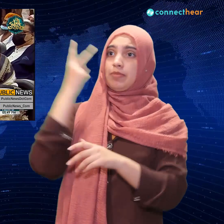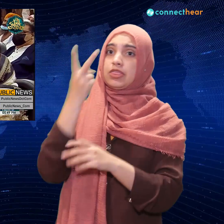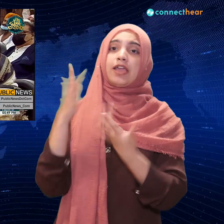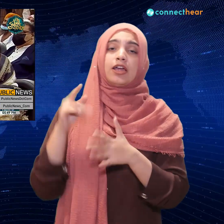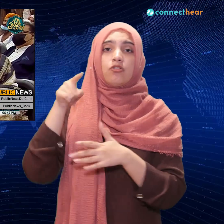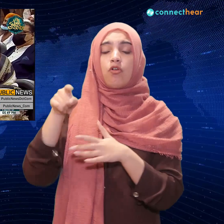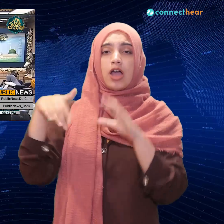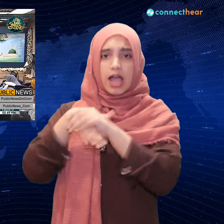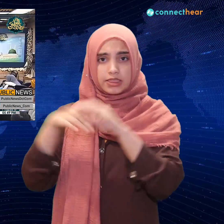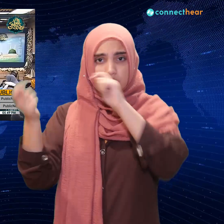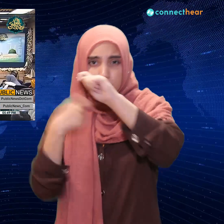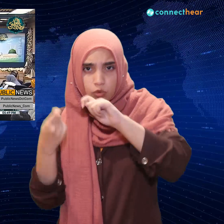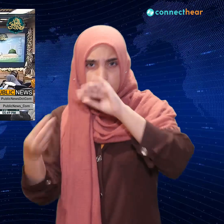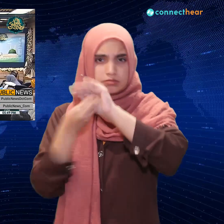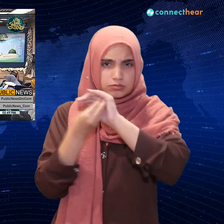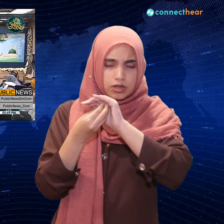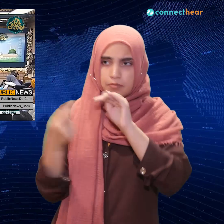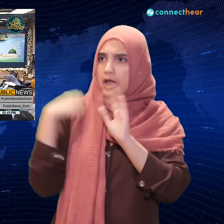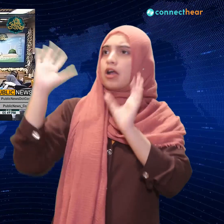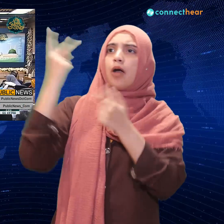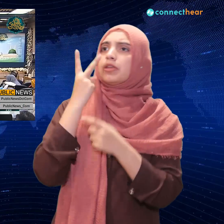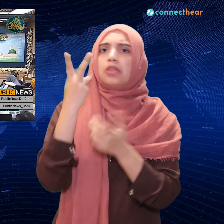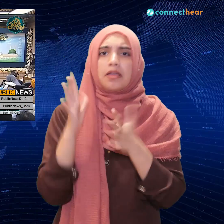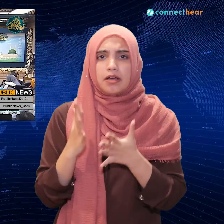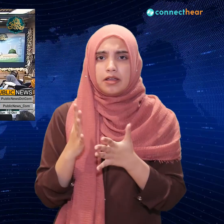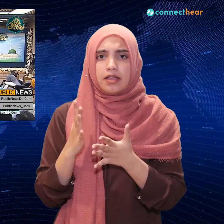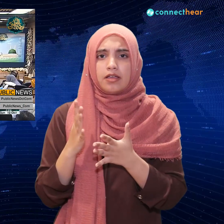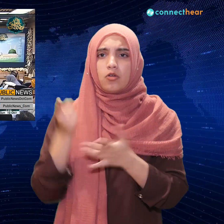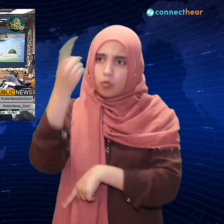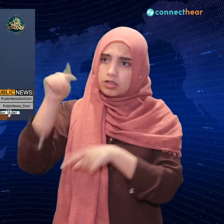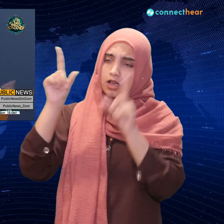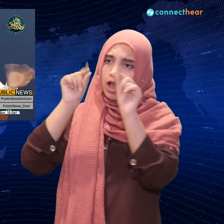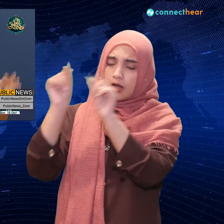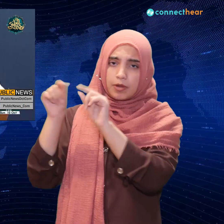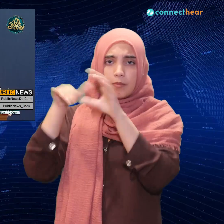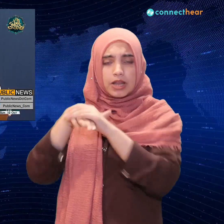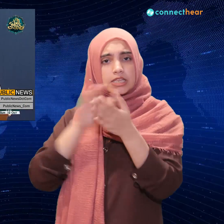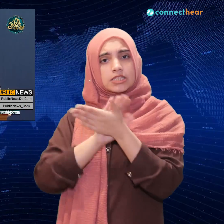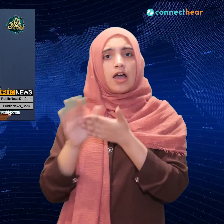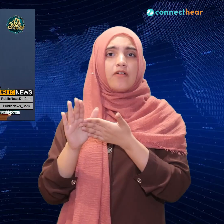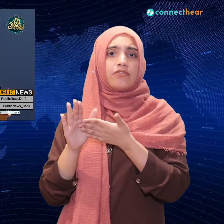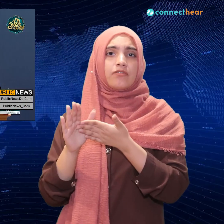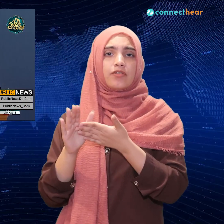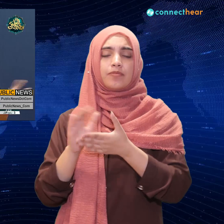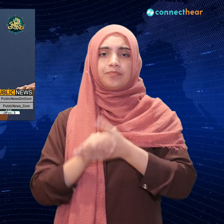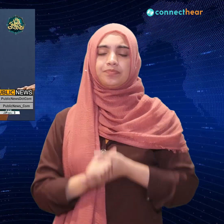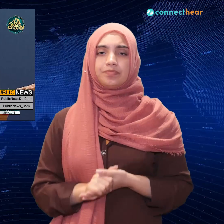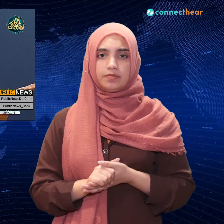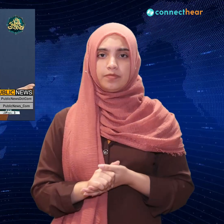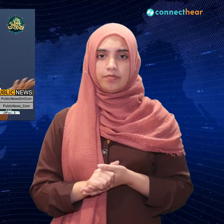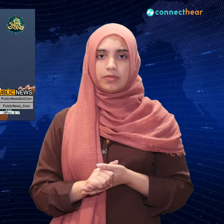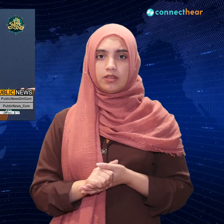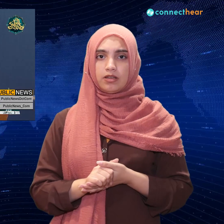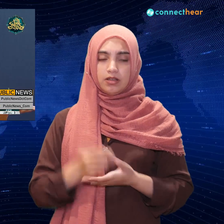فراڈ ہوا جی، وہ ہارا وہ کہے جی الیکشن کے اندر دھاندلی ہوئی. وہاں بھی